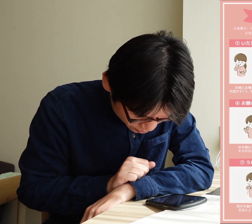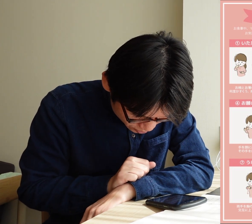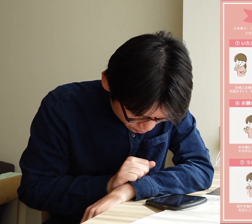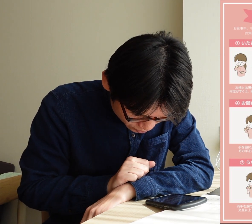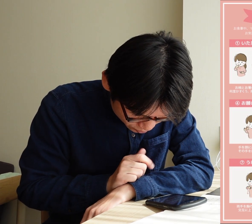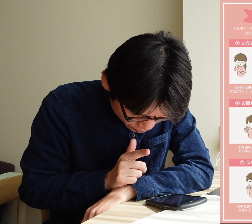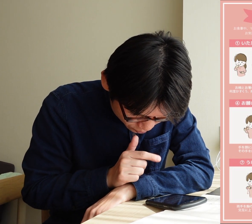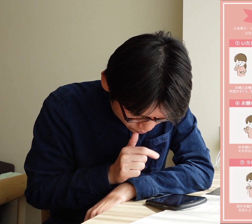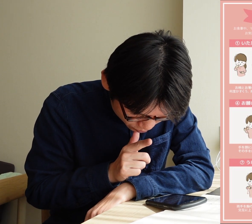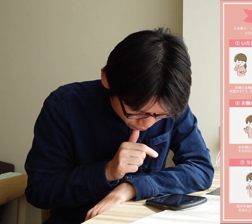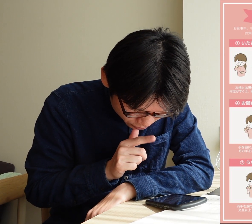なるほど。